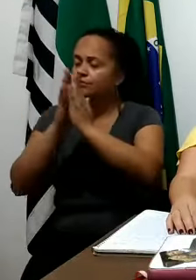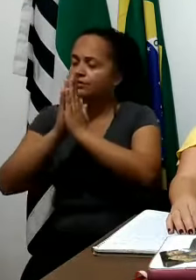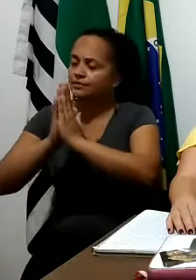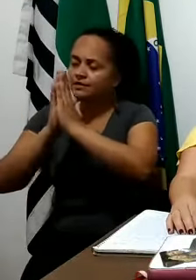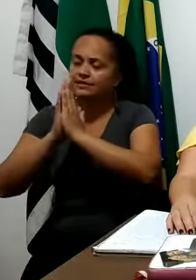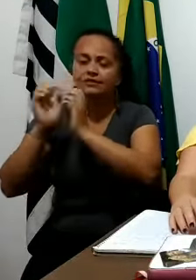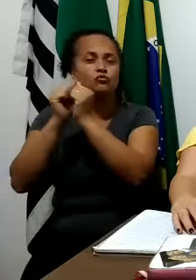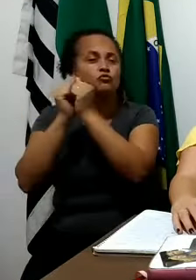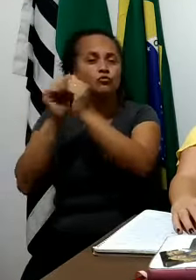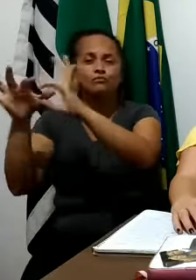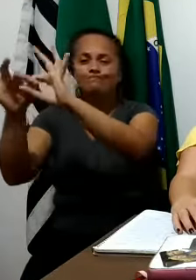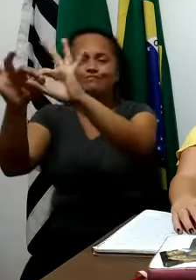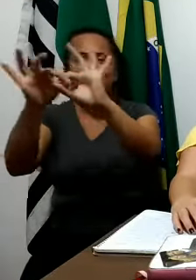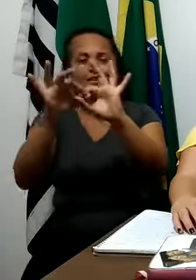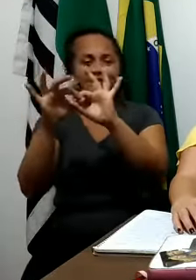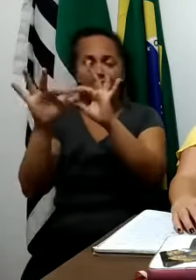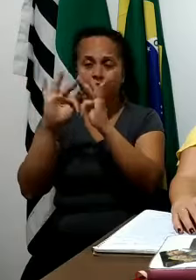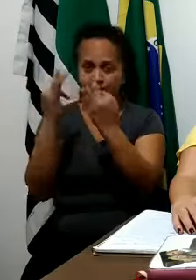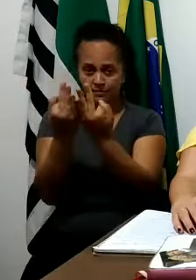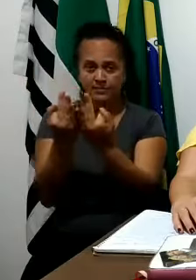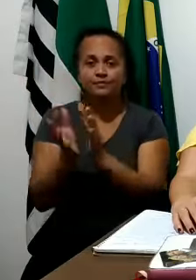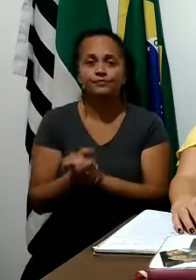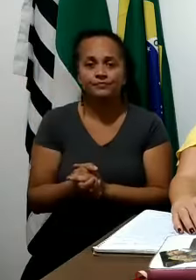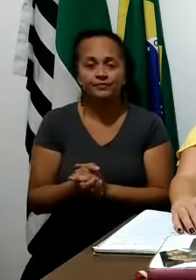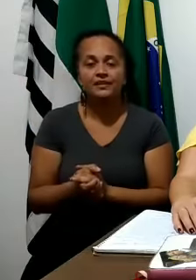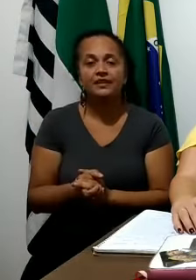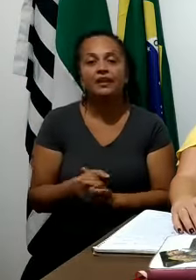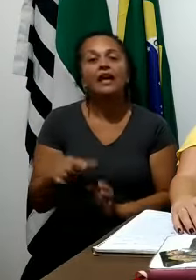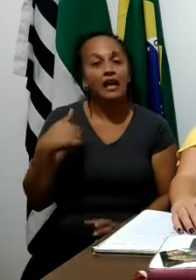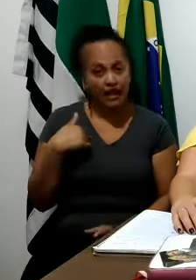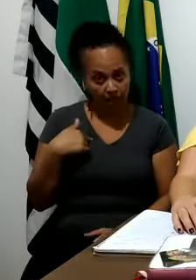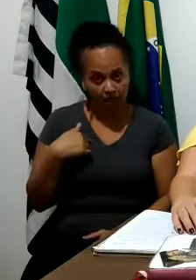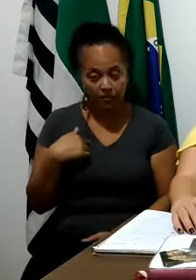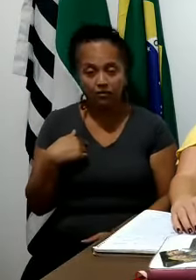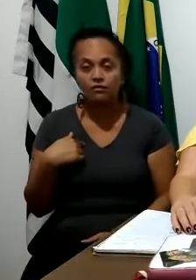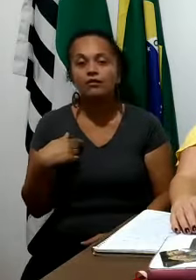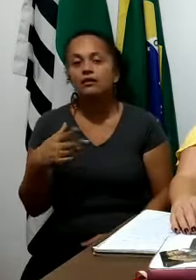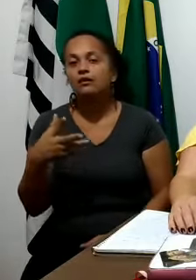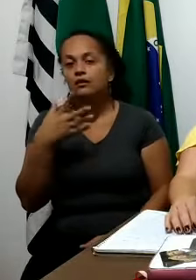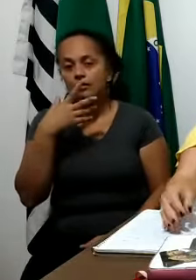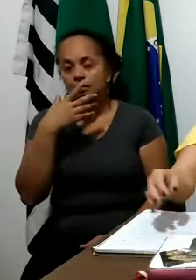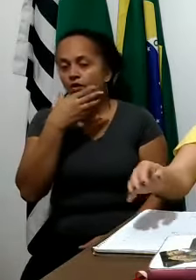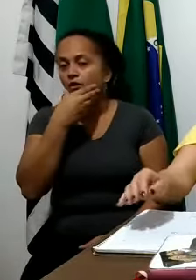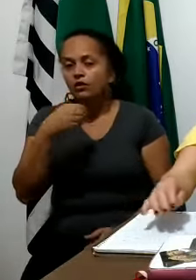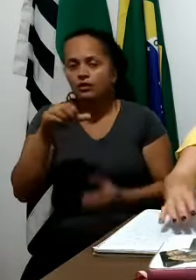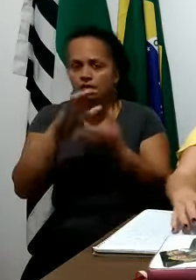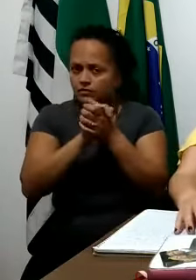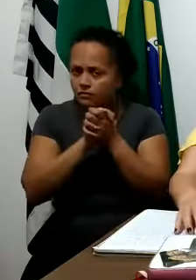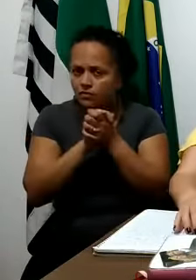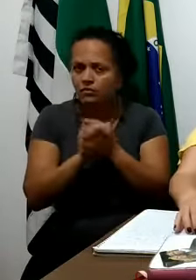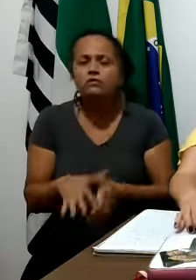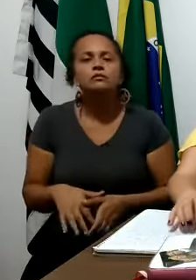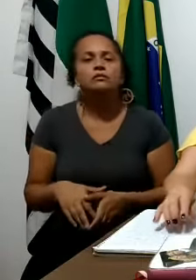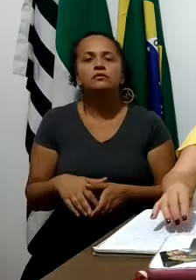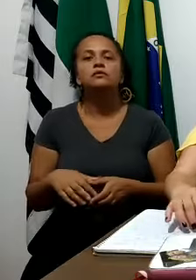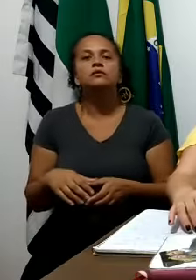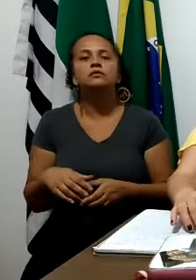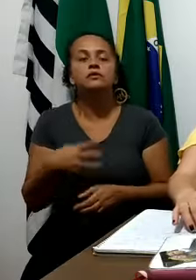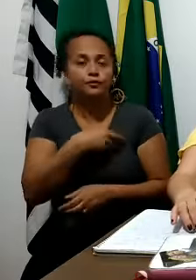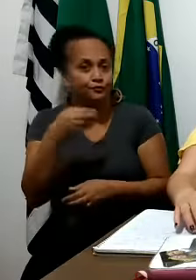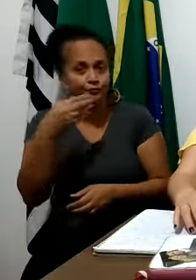oração mesmo. Às vezes o meu filho não pode, mas meu marido está ali, né? Porque nós somos todos, se a gente for